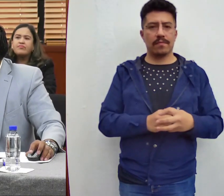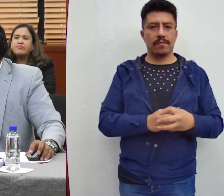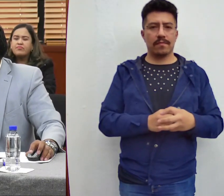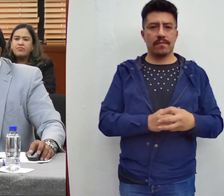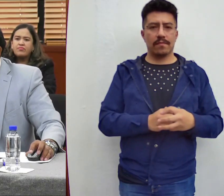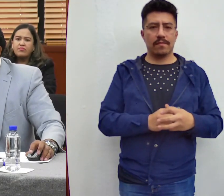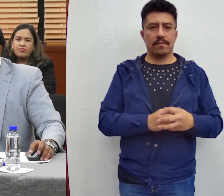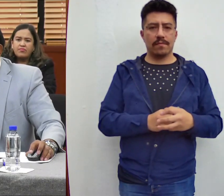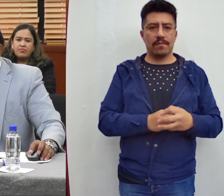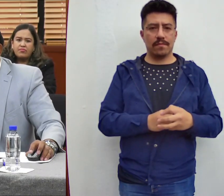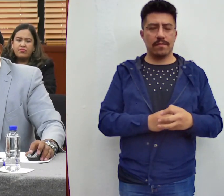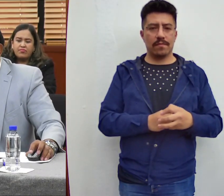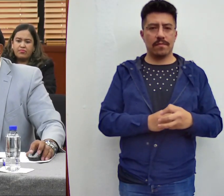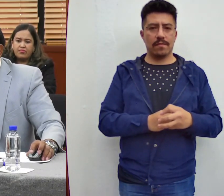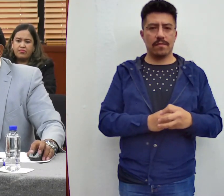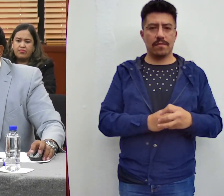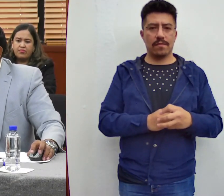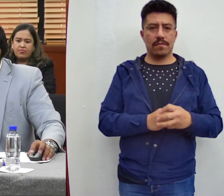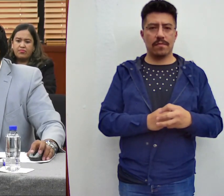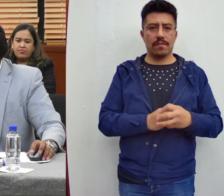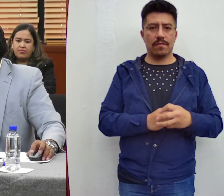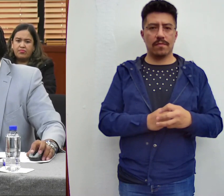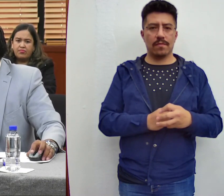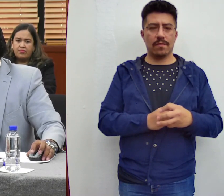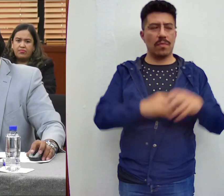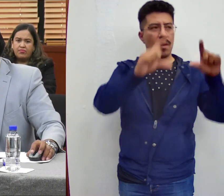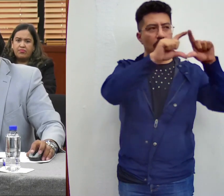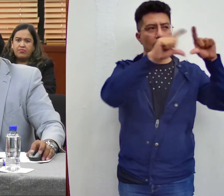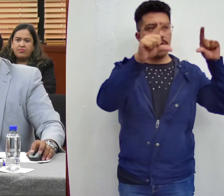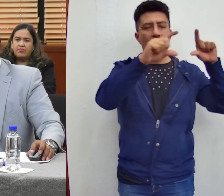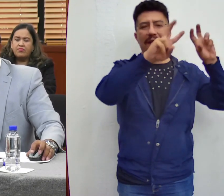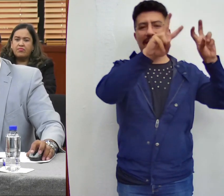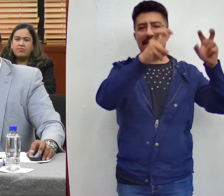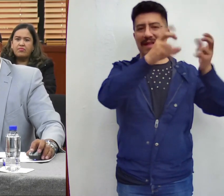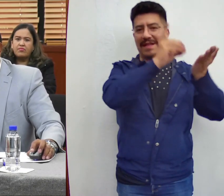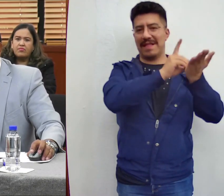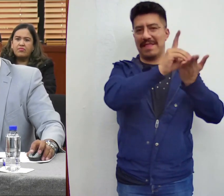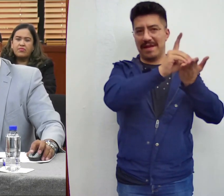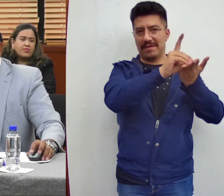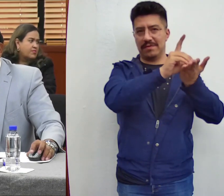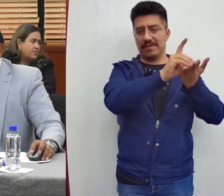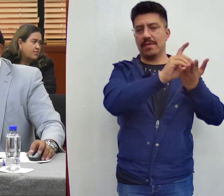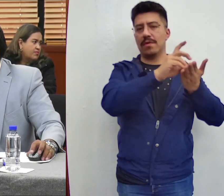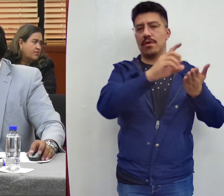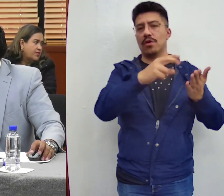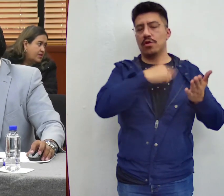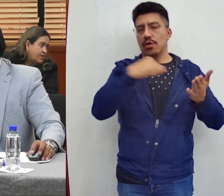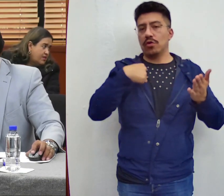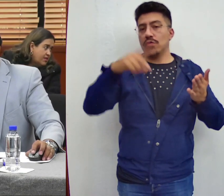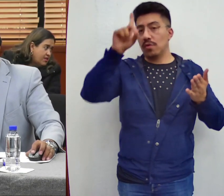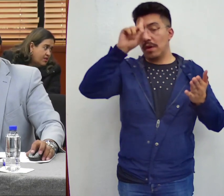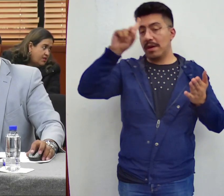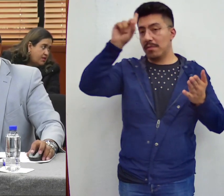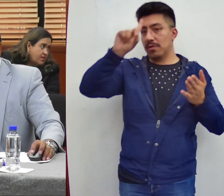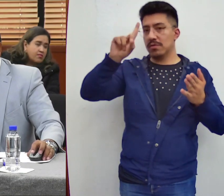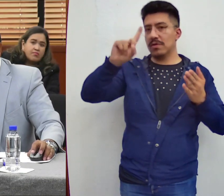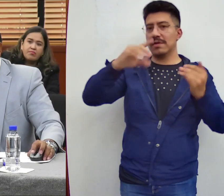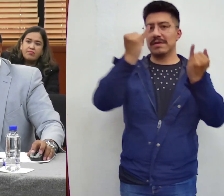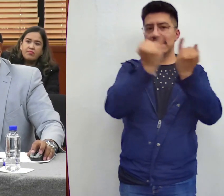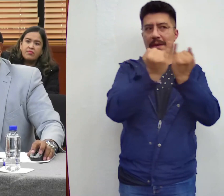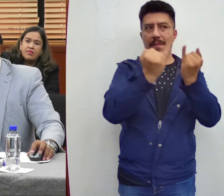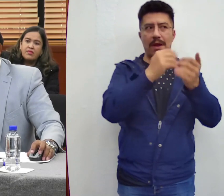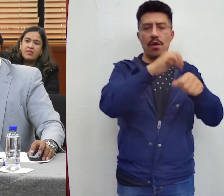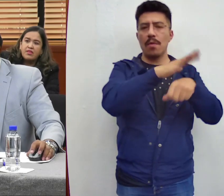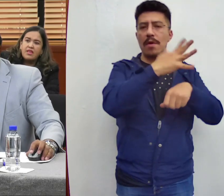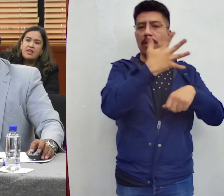cuando lo que en realidad estaría hablando este título es de derechos. Entonces, nuestra sugerencia es que así se intitule este título